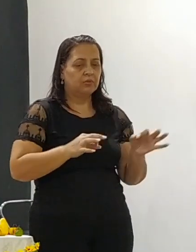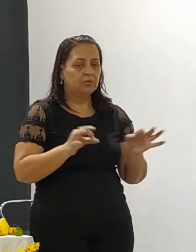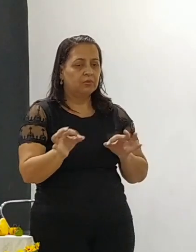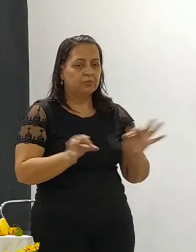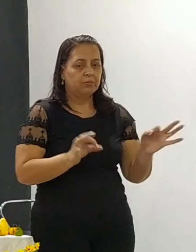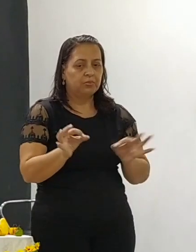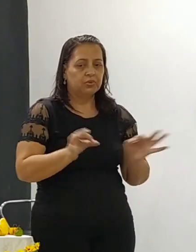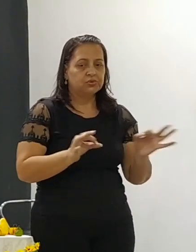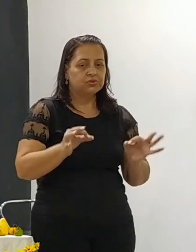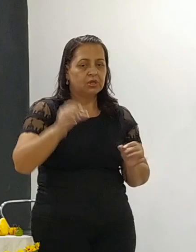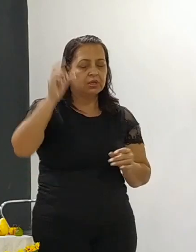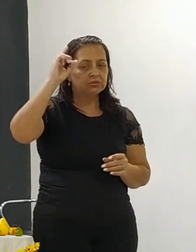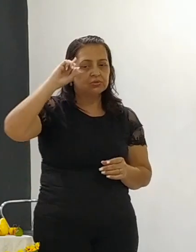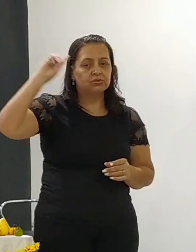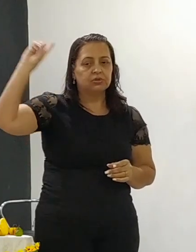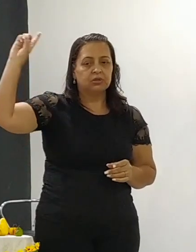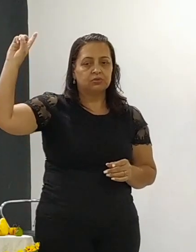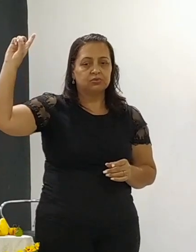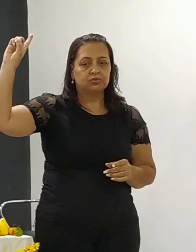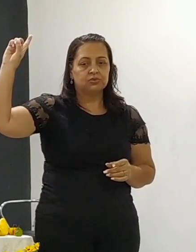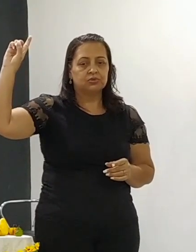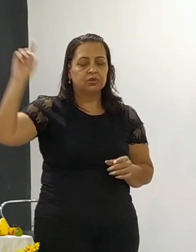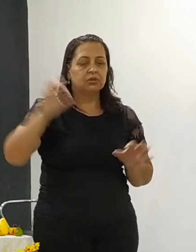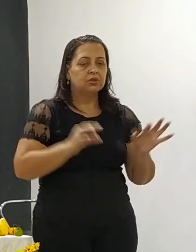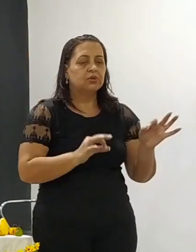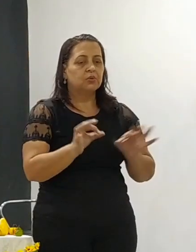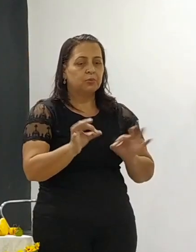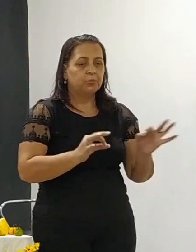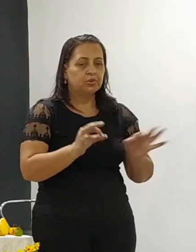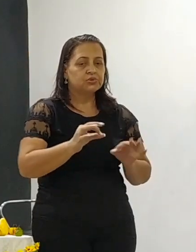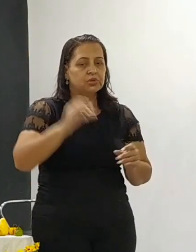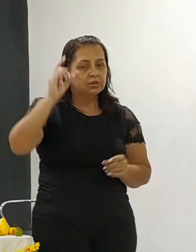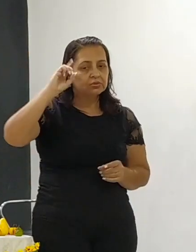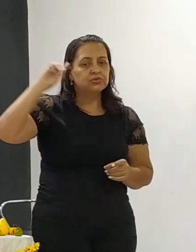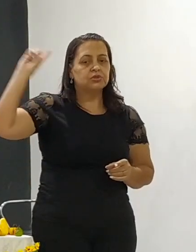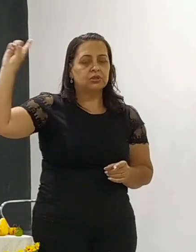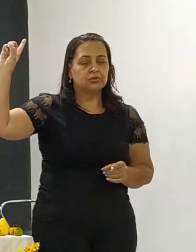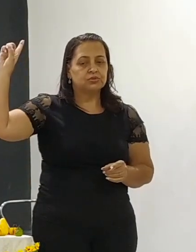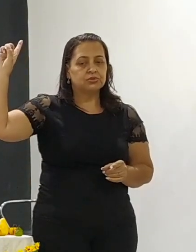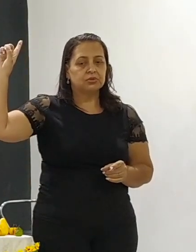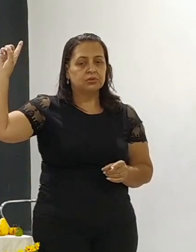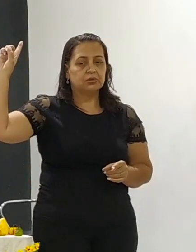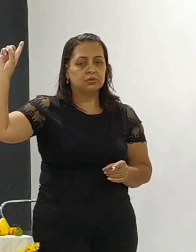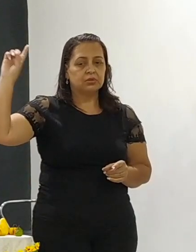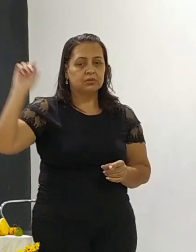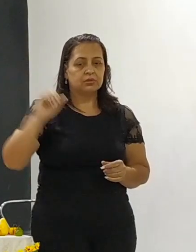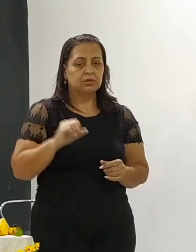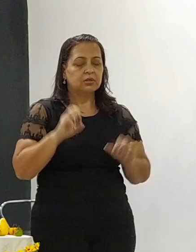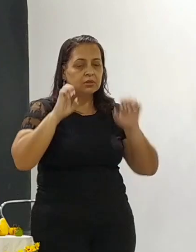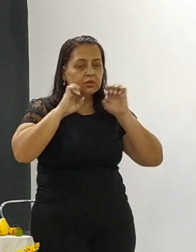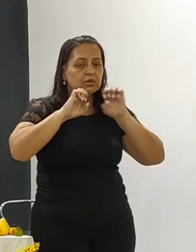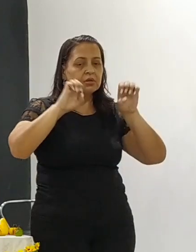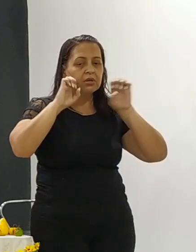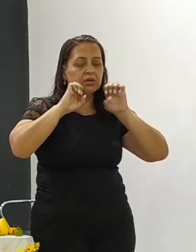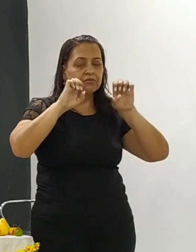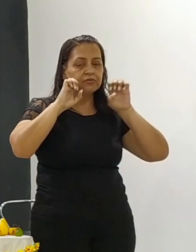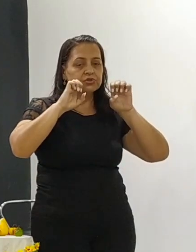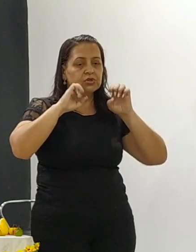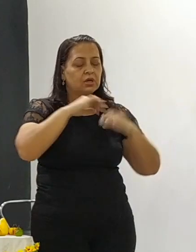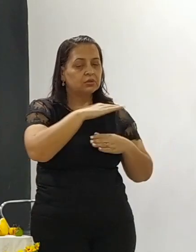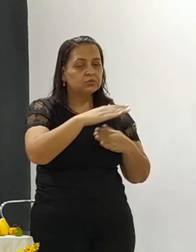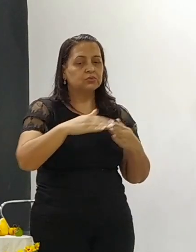eu gostei muito dessa frase, ele disse assim, o projeto de Deus é o evangelho